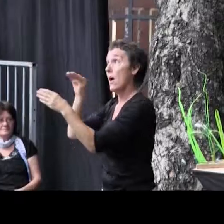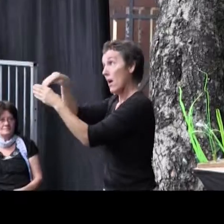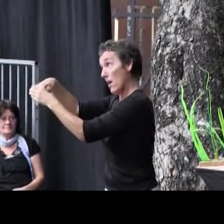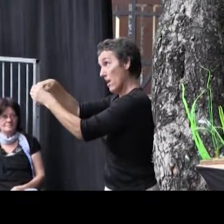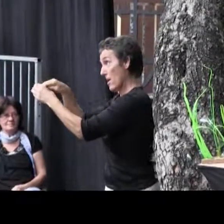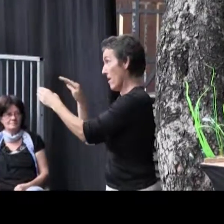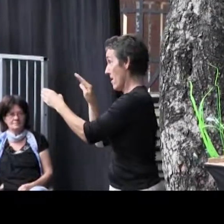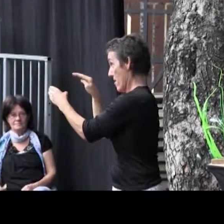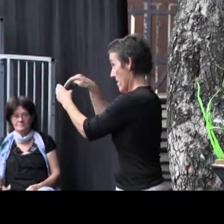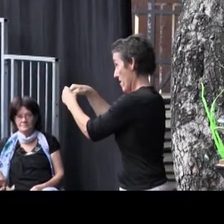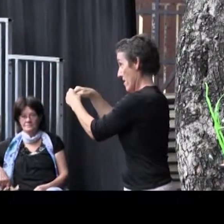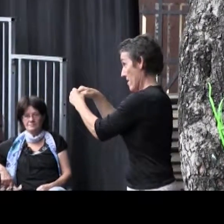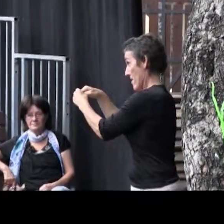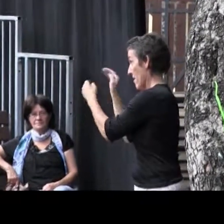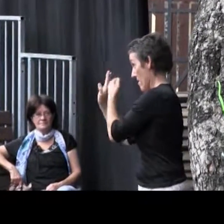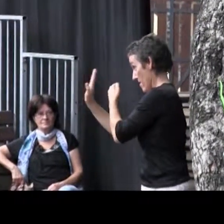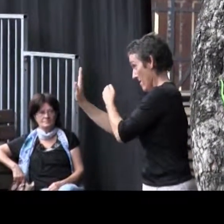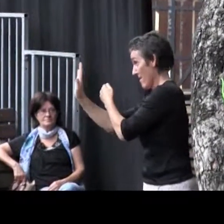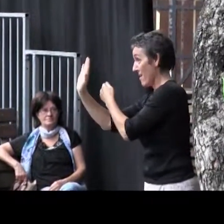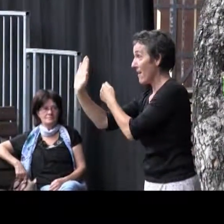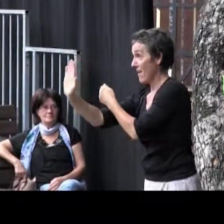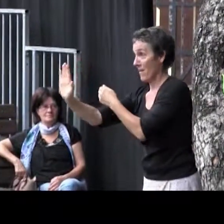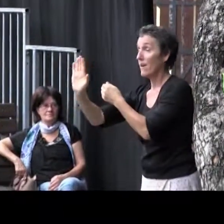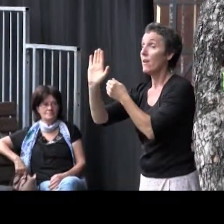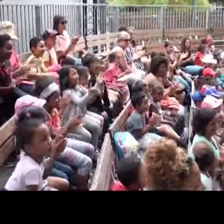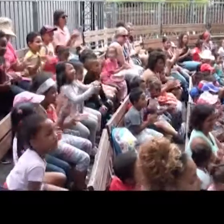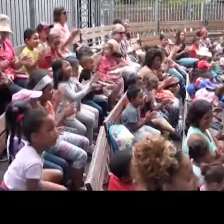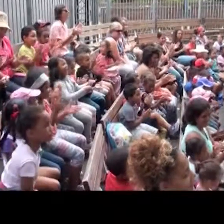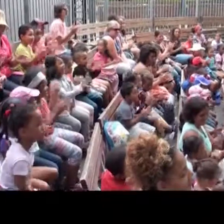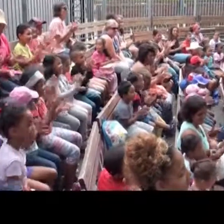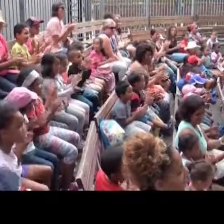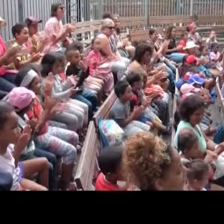il faut porter attention. Faut pas oublier, porter attention.